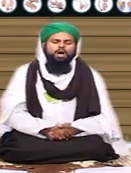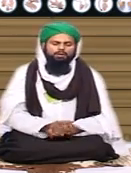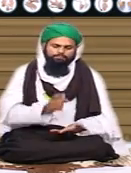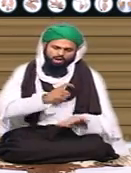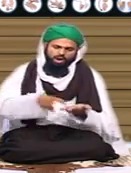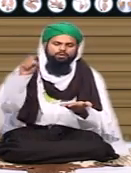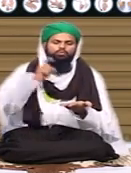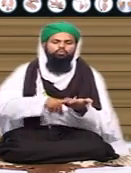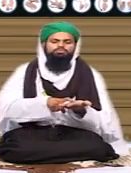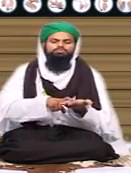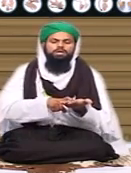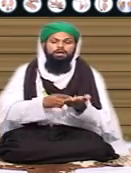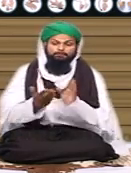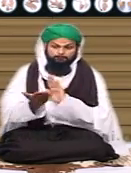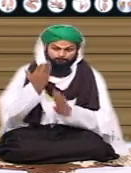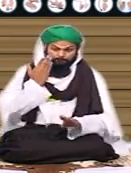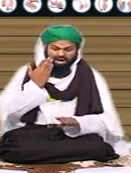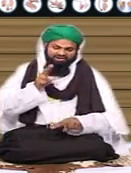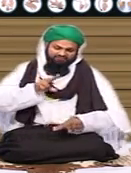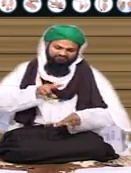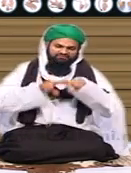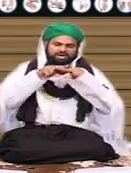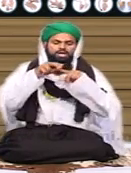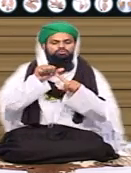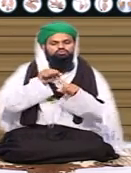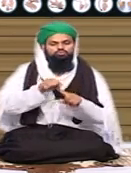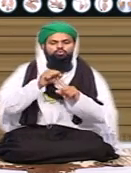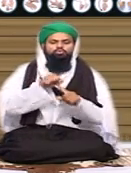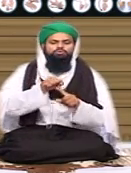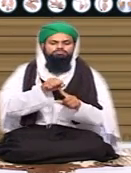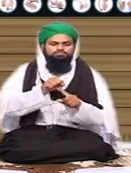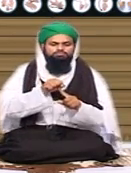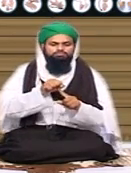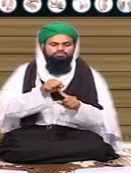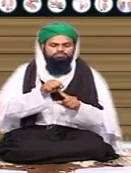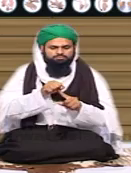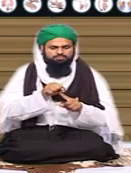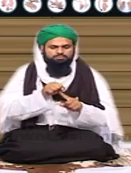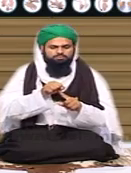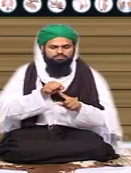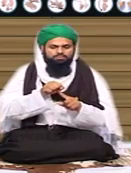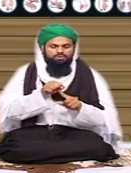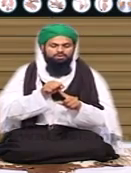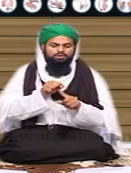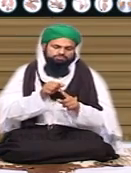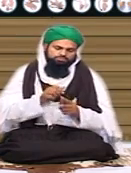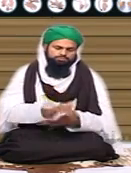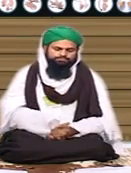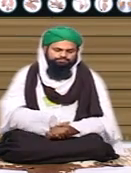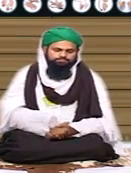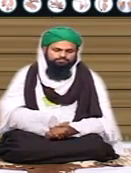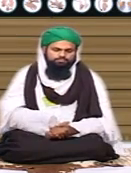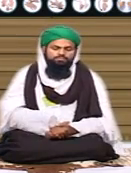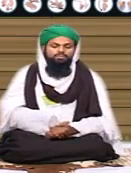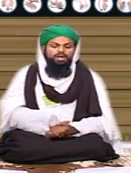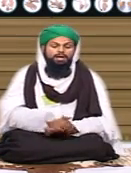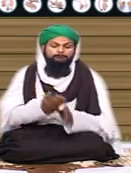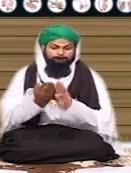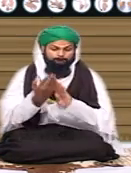اجرت پر جب بھی کرائیں تو طے کرنا ضروری ہے، بغیر طے کیے ناجائز ہے، یہ آپ سمجھیں، دونوں طرف ناجائز۔ اگر